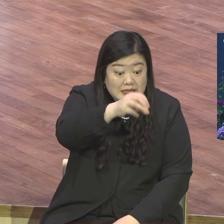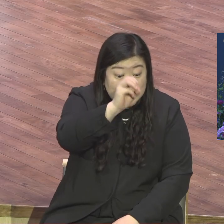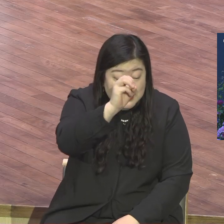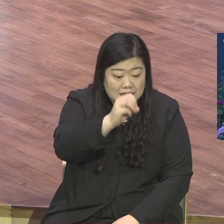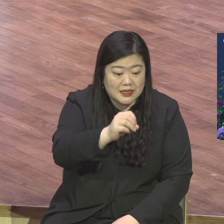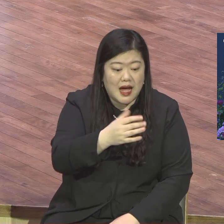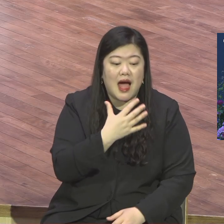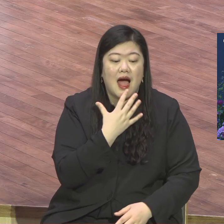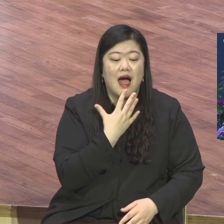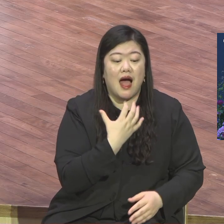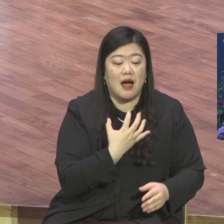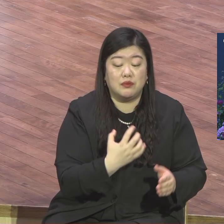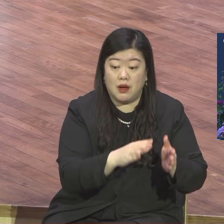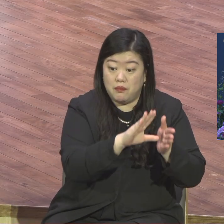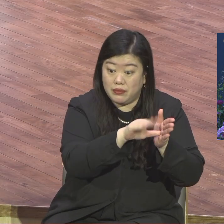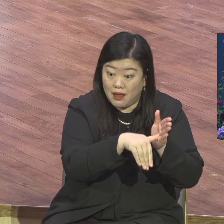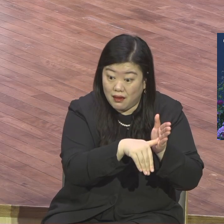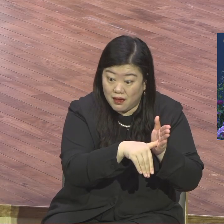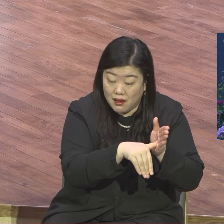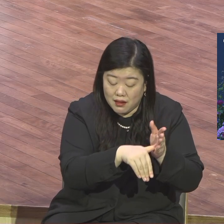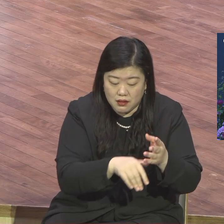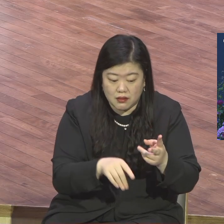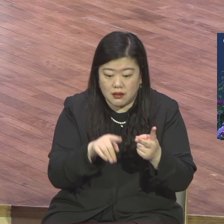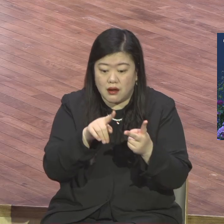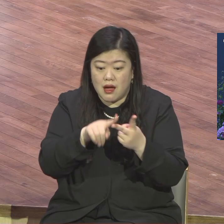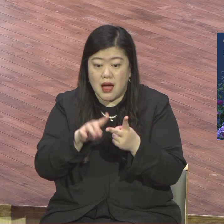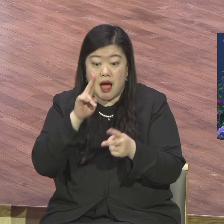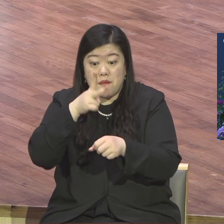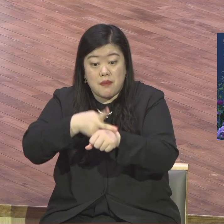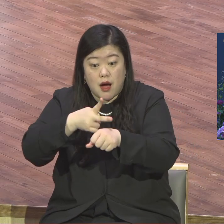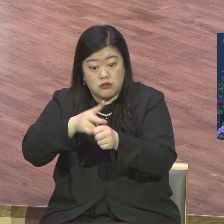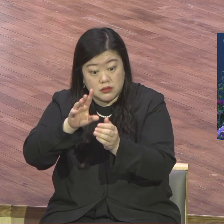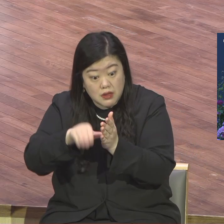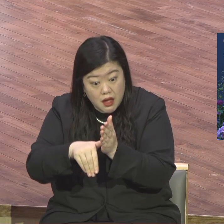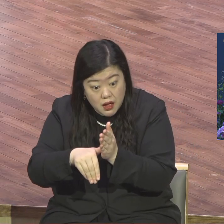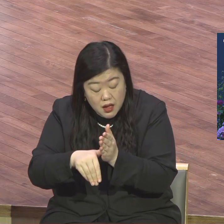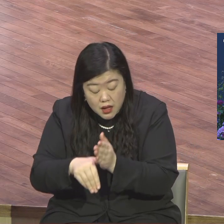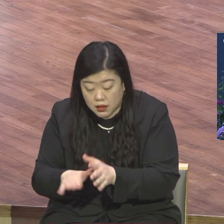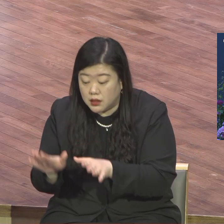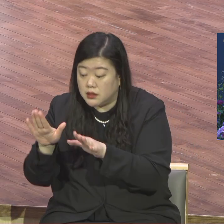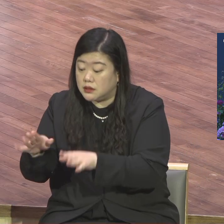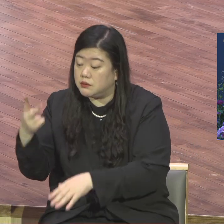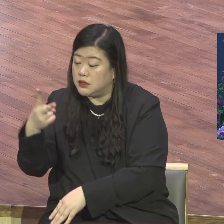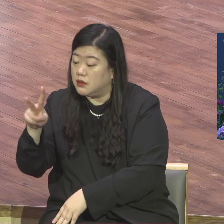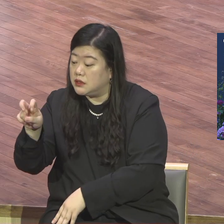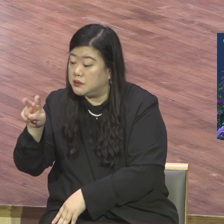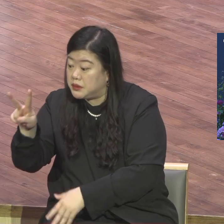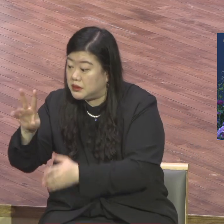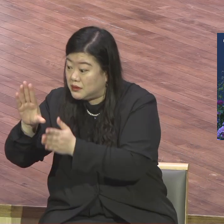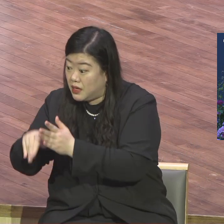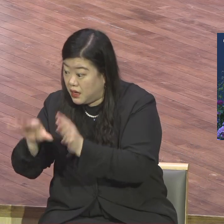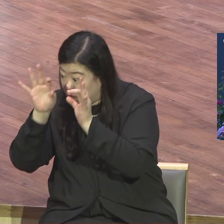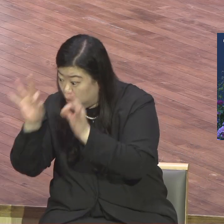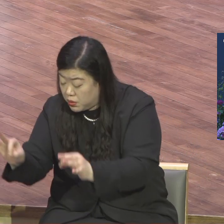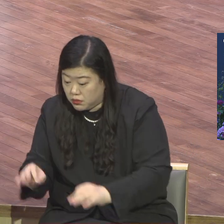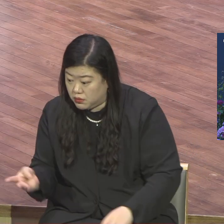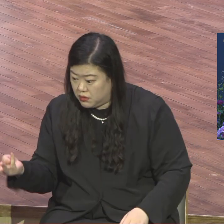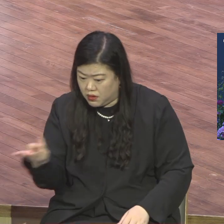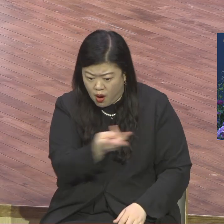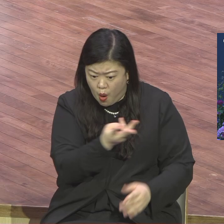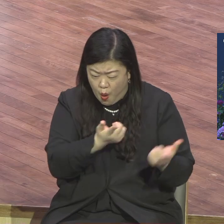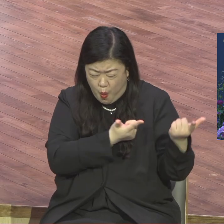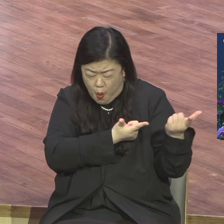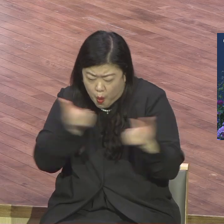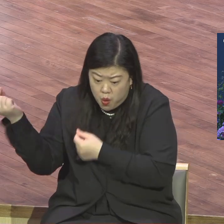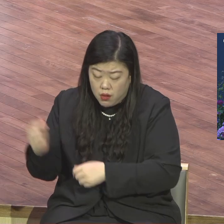가지고 플렉스하고 있어요. 자기 중심 물질 중심 성공 중심 가지고 모두 초점을 거기 맞추고 자랑하고 있어요.